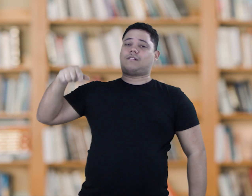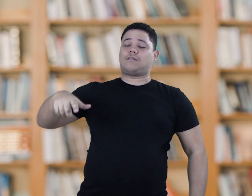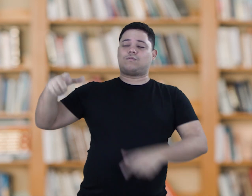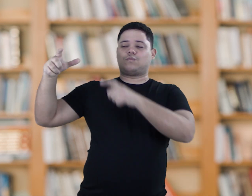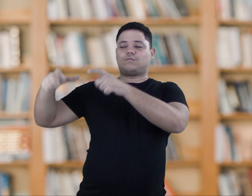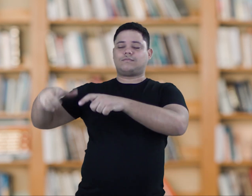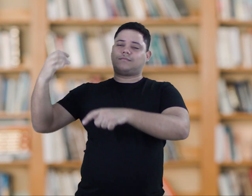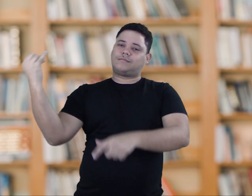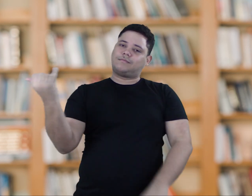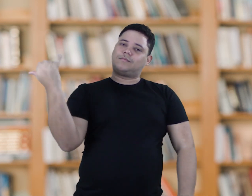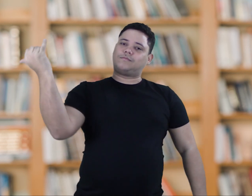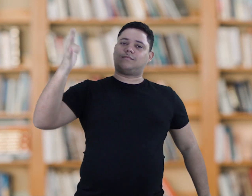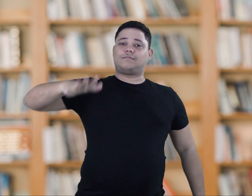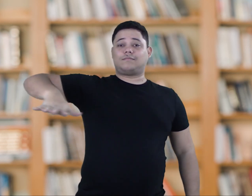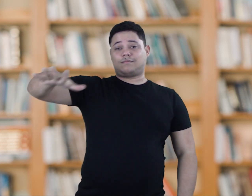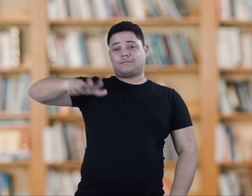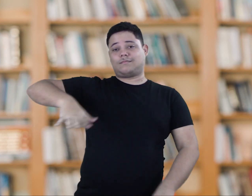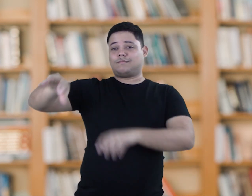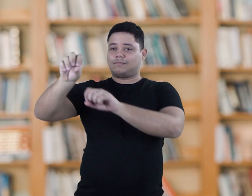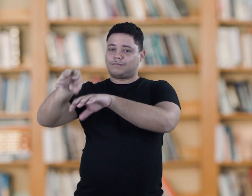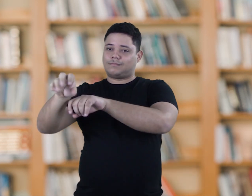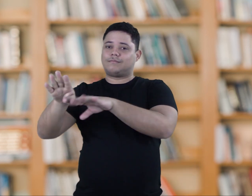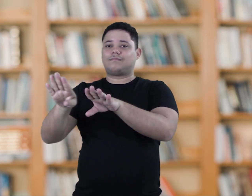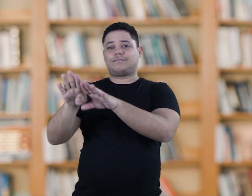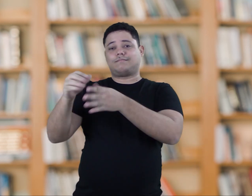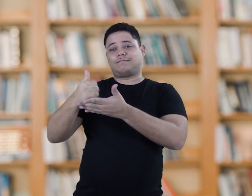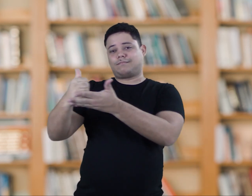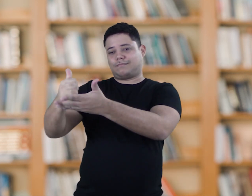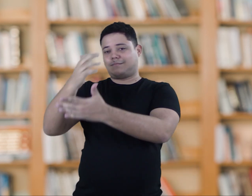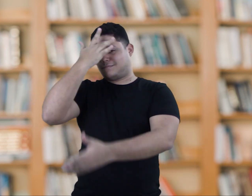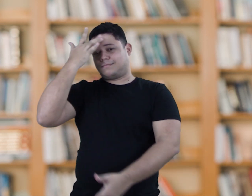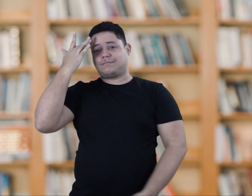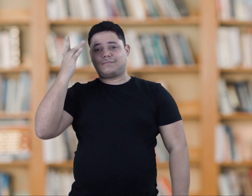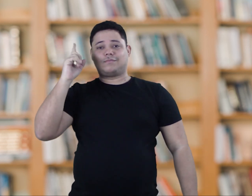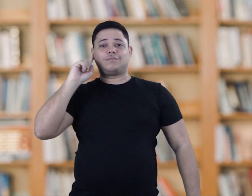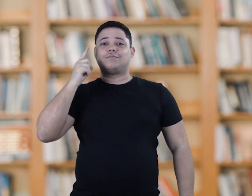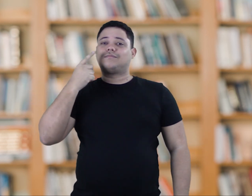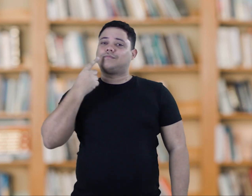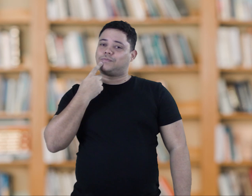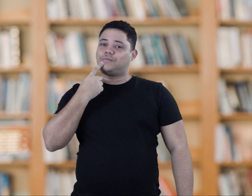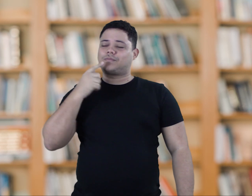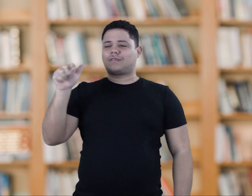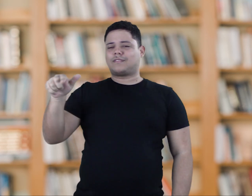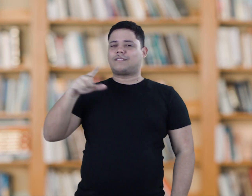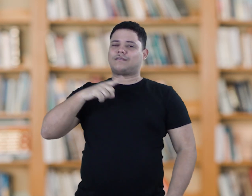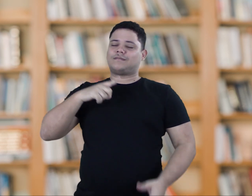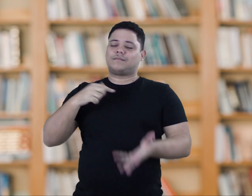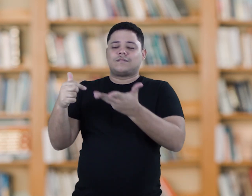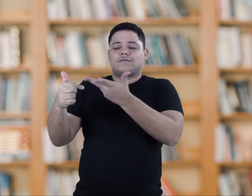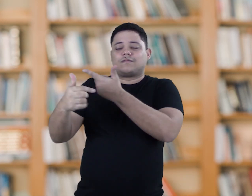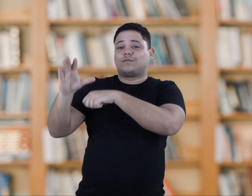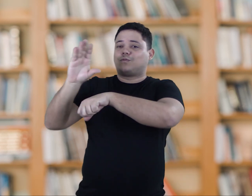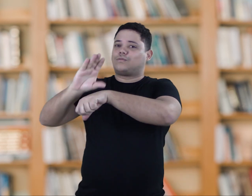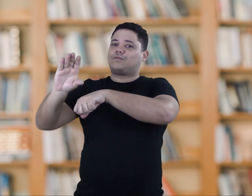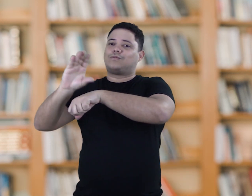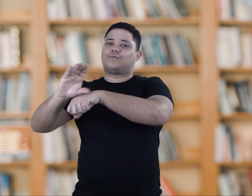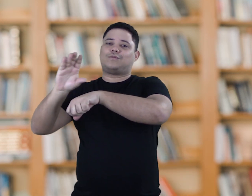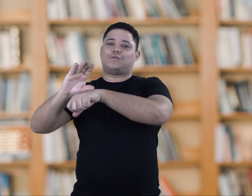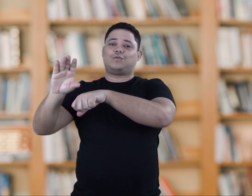um centro de referência na área de educação e apoio às pessoas surdas, onde são oferecidos vários